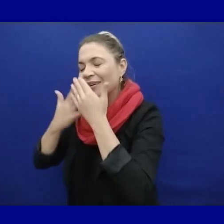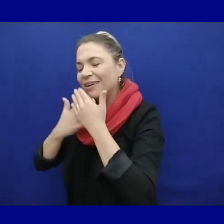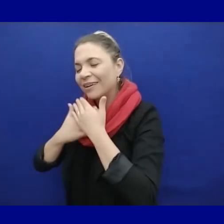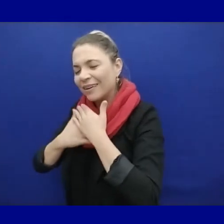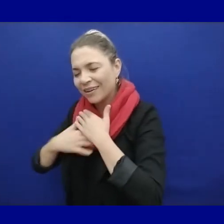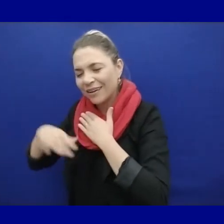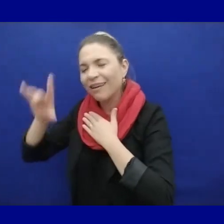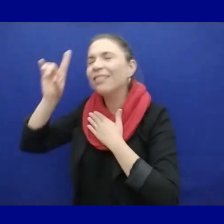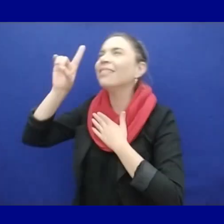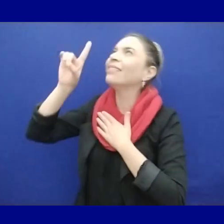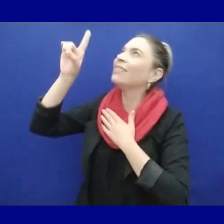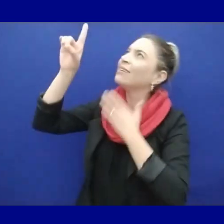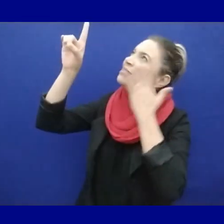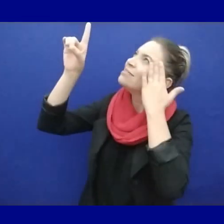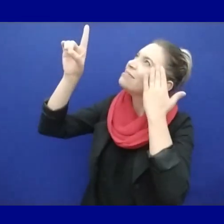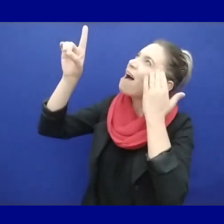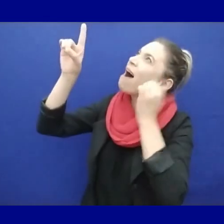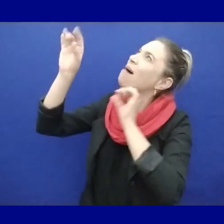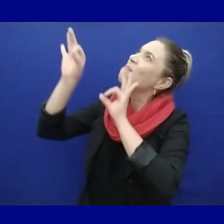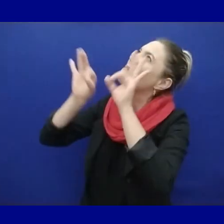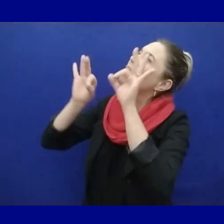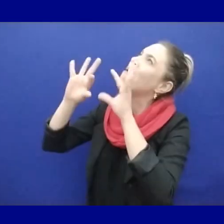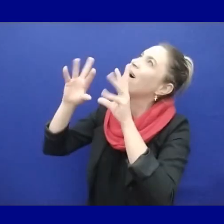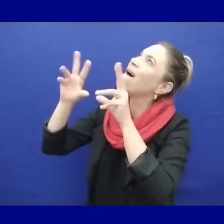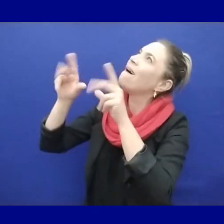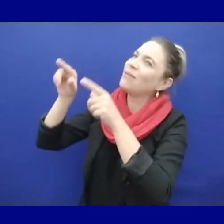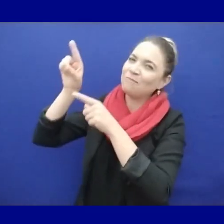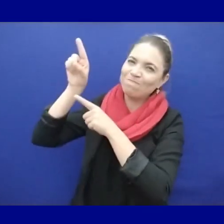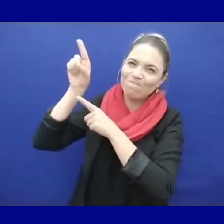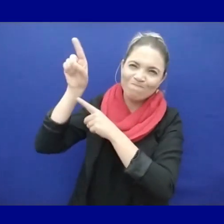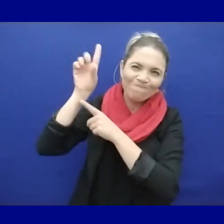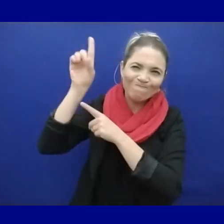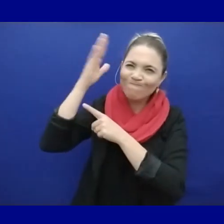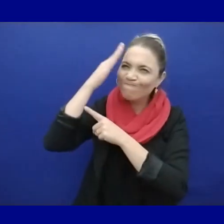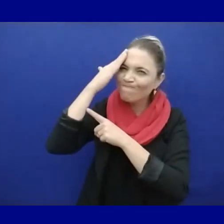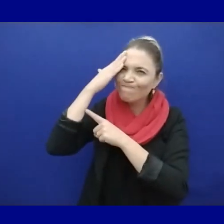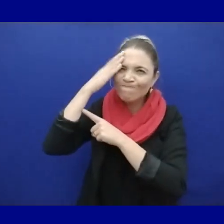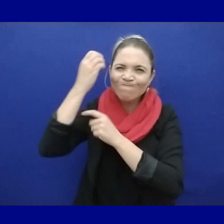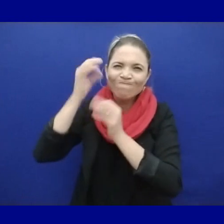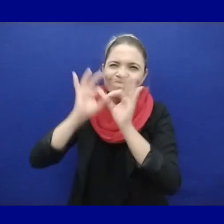Deus tem um jeito tão sábio de